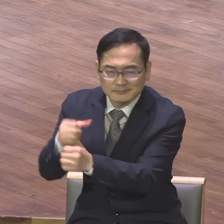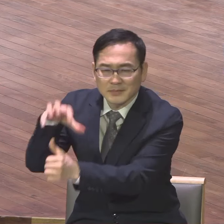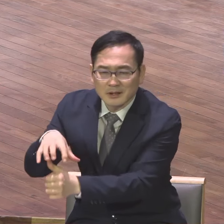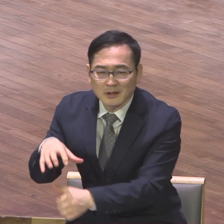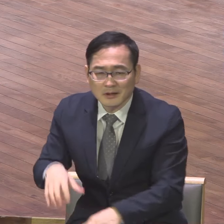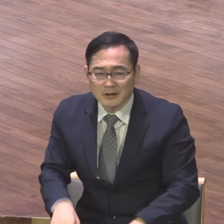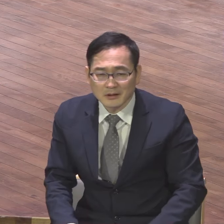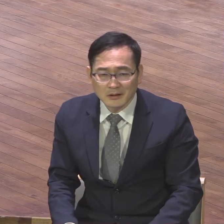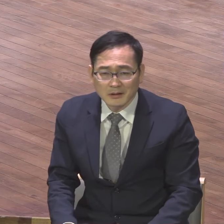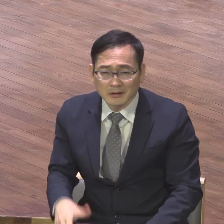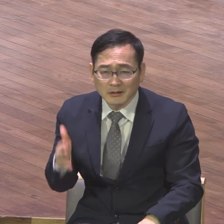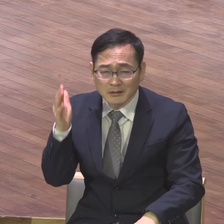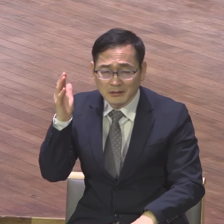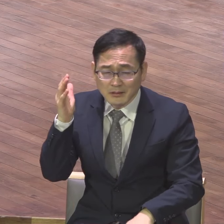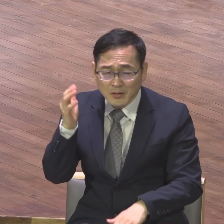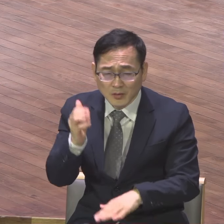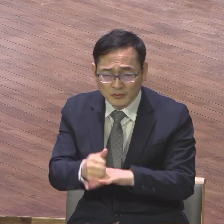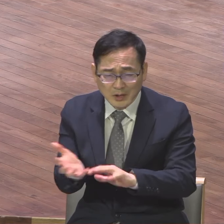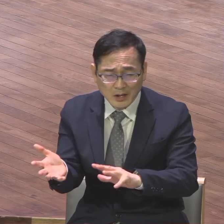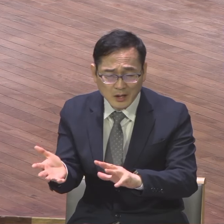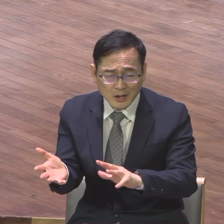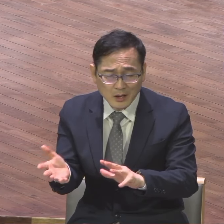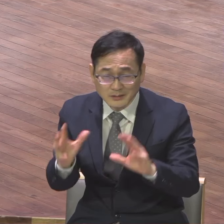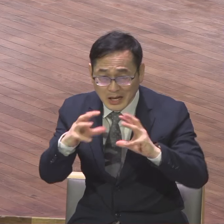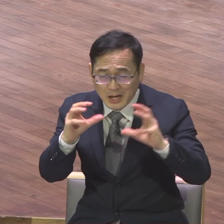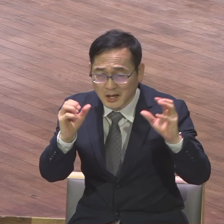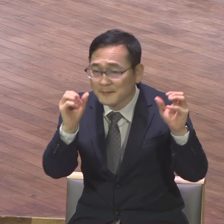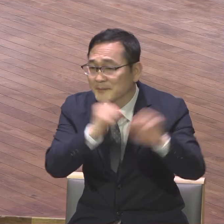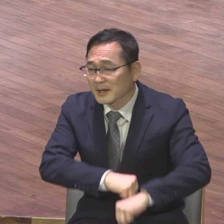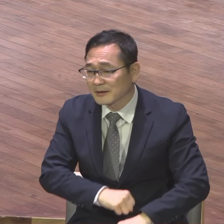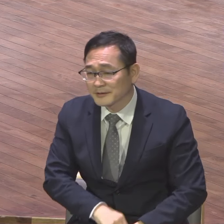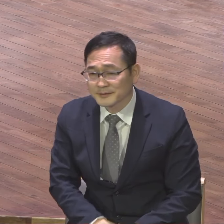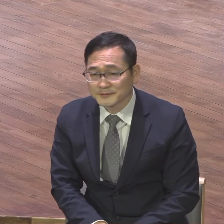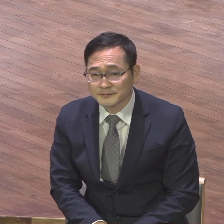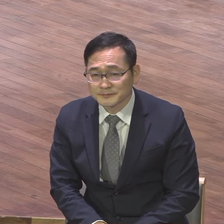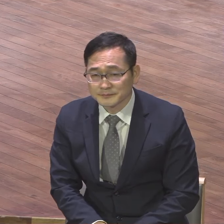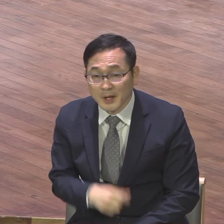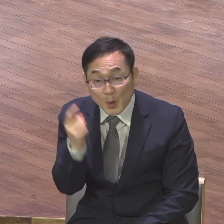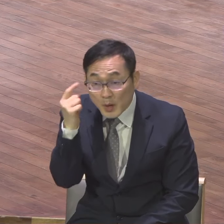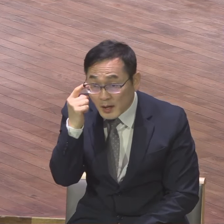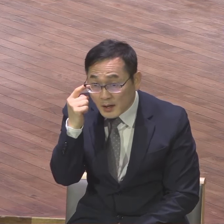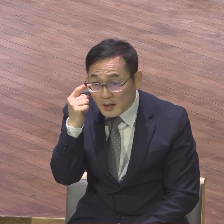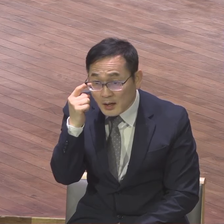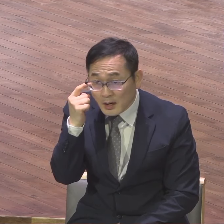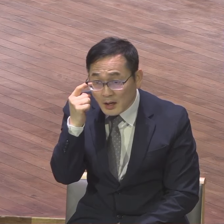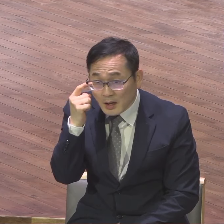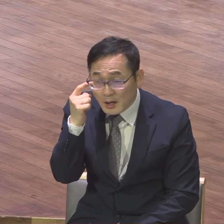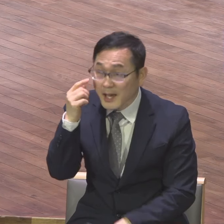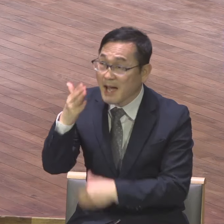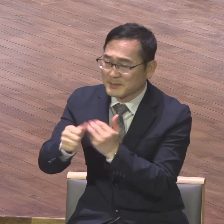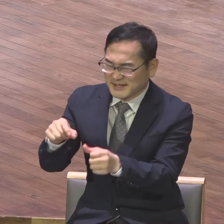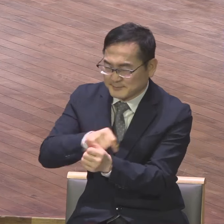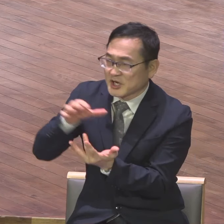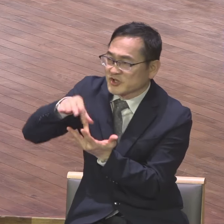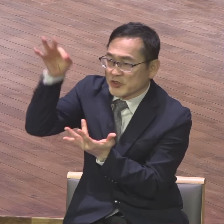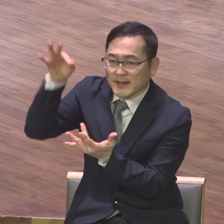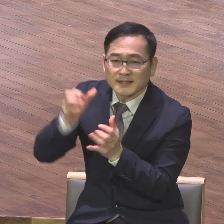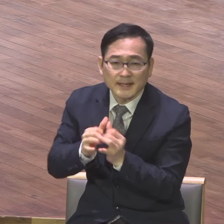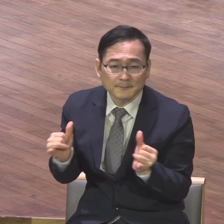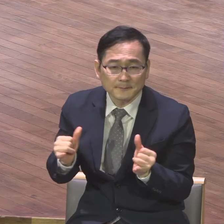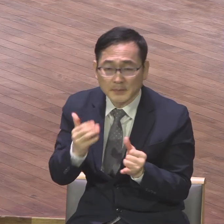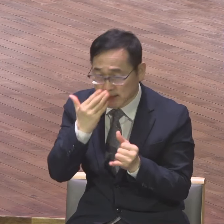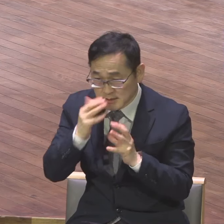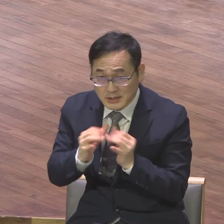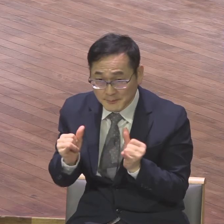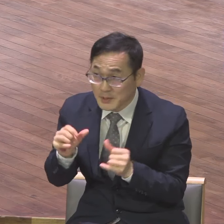유리방어하다가 다 나라 없애버렸어요. 왜 그랬어요? 아니 선택된 이스라엘 백성들 왜